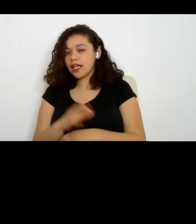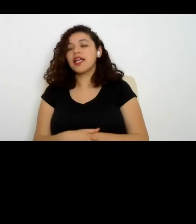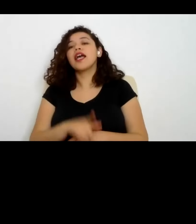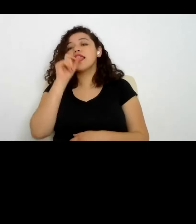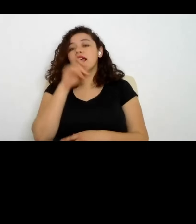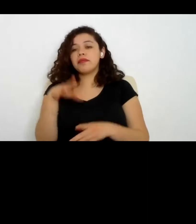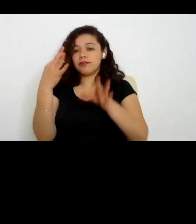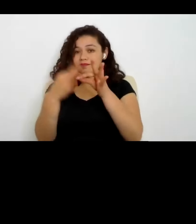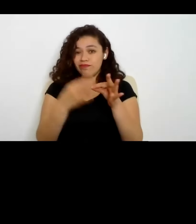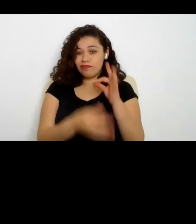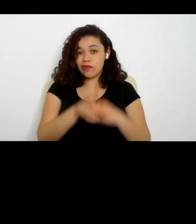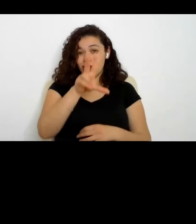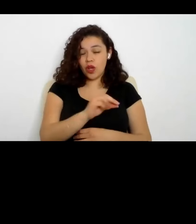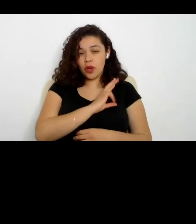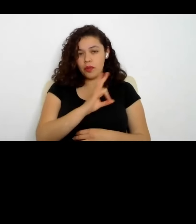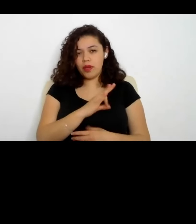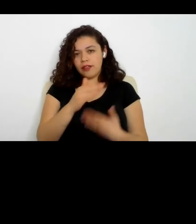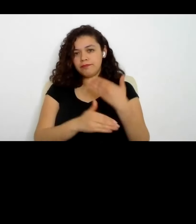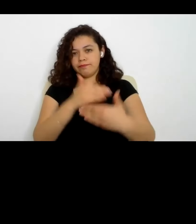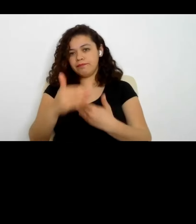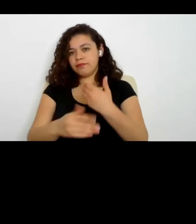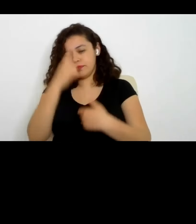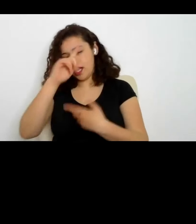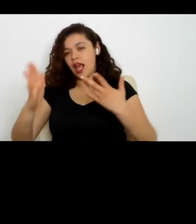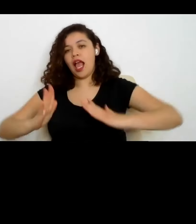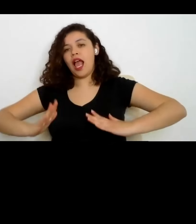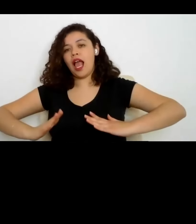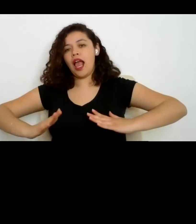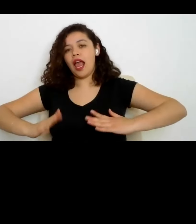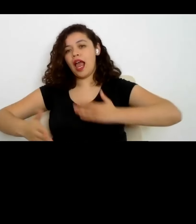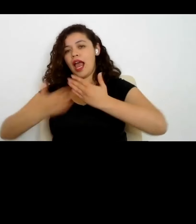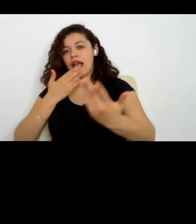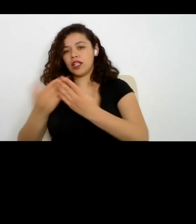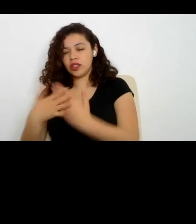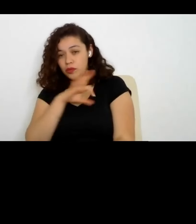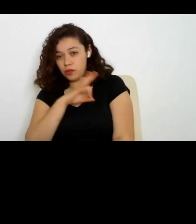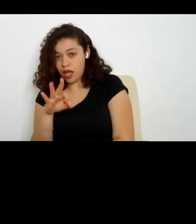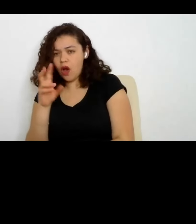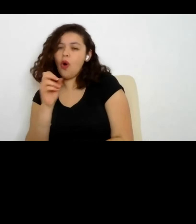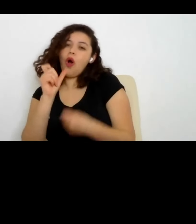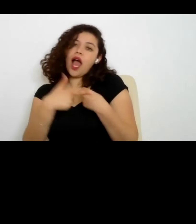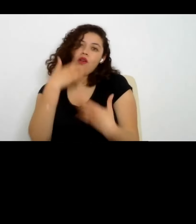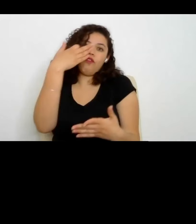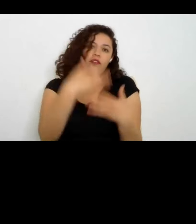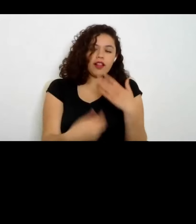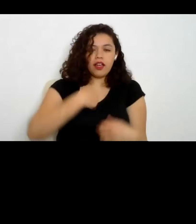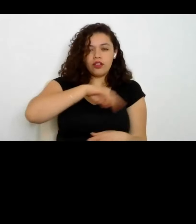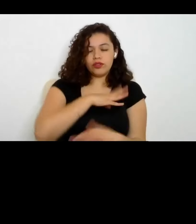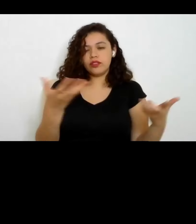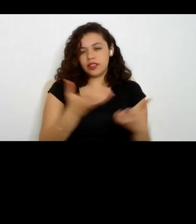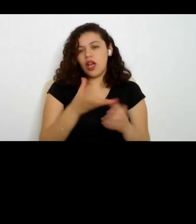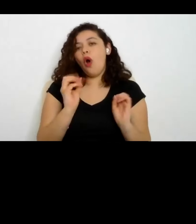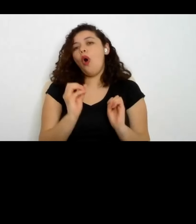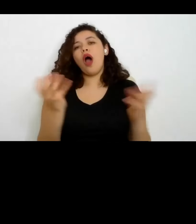incumplimientos pueden darse como consecuencia de una acción o también de una omisión, algo que hagamos o algo que dejemos de